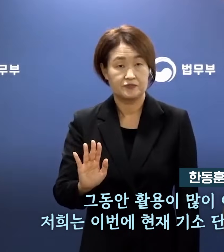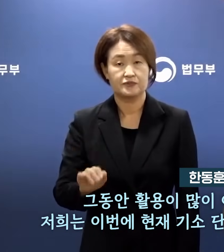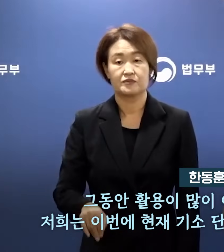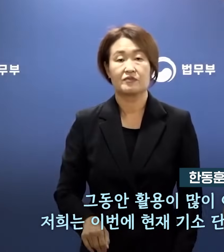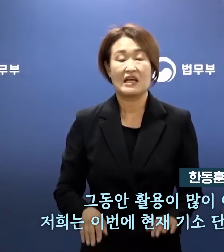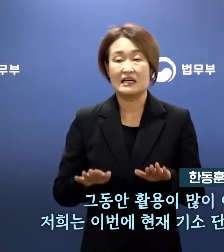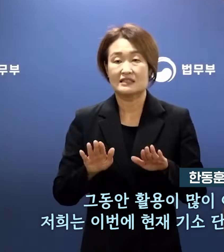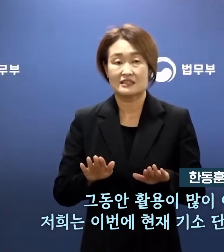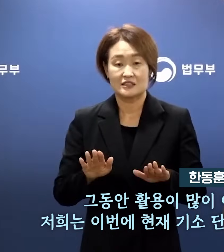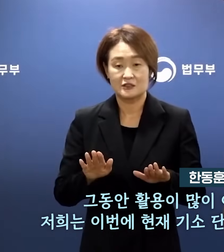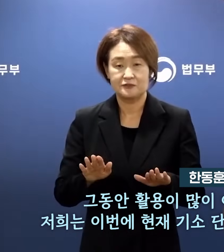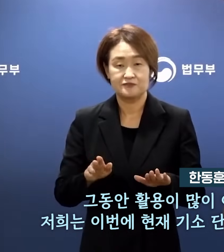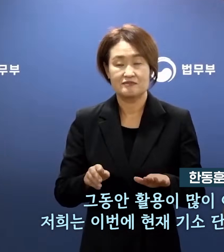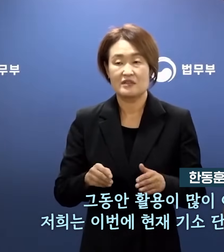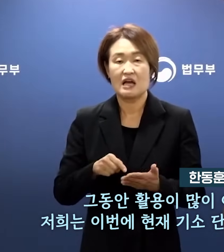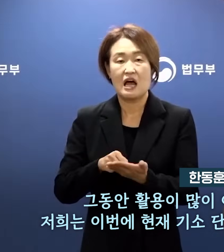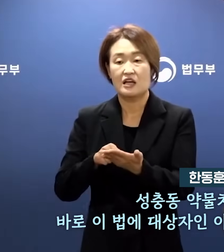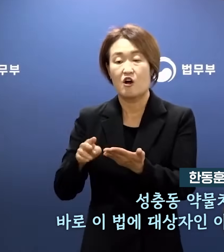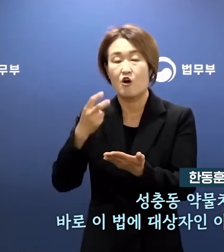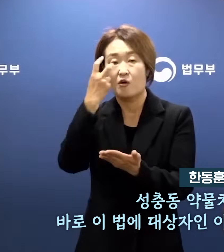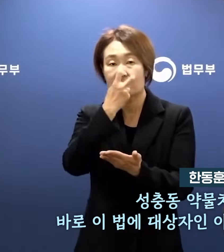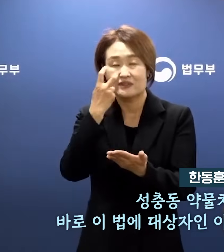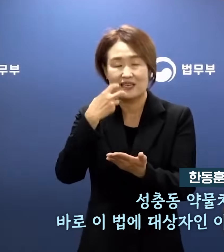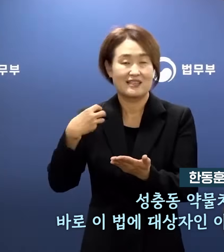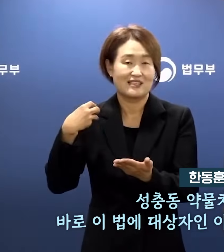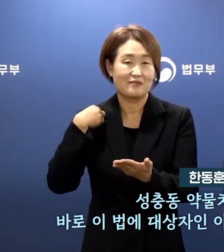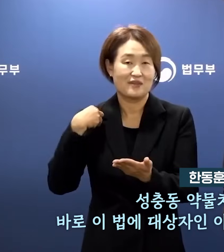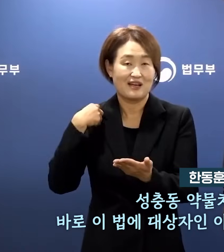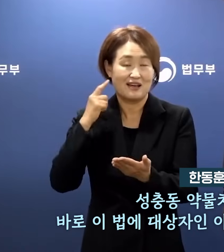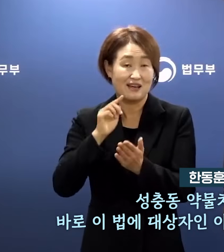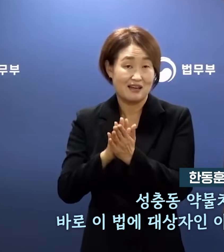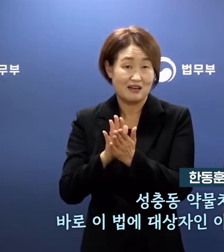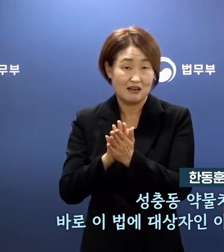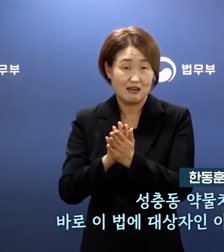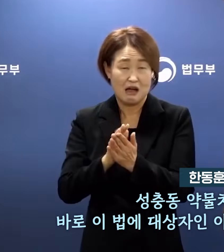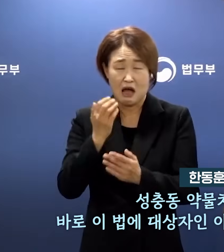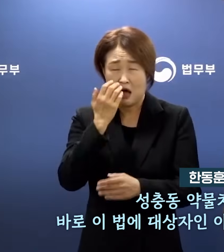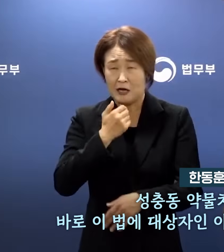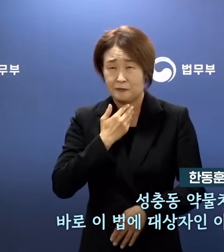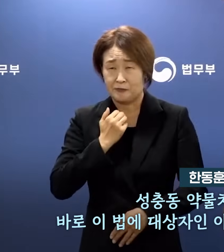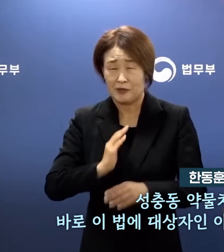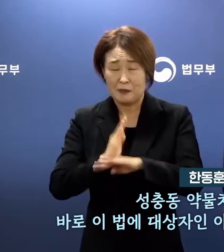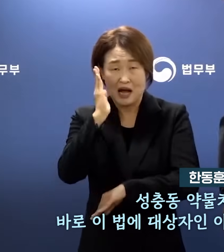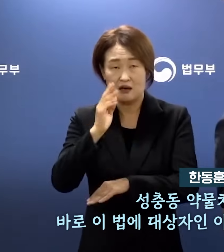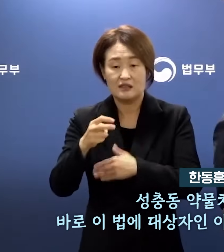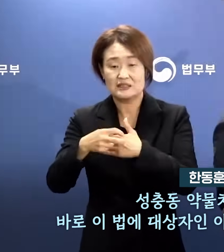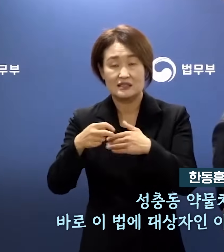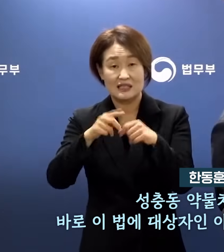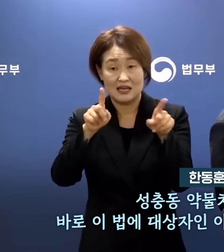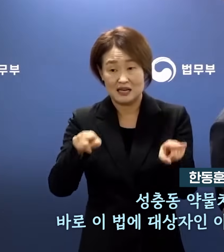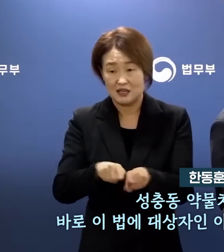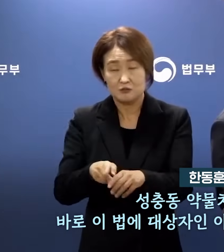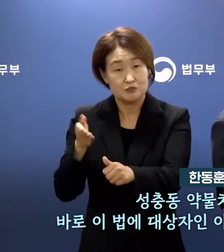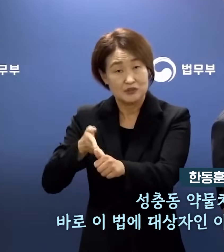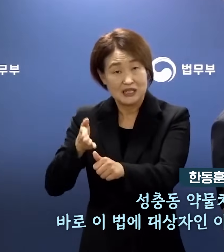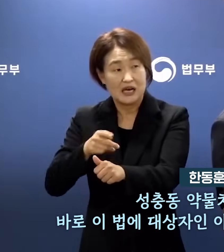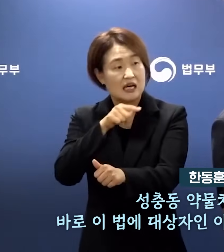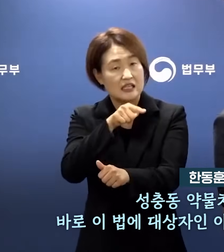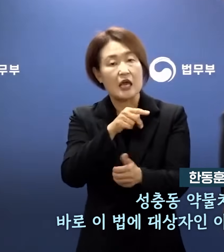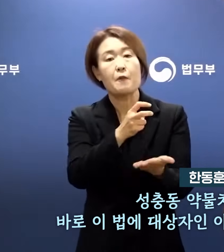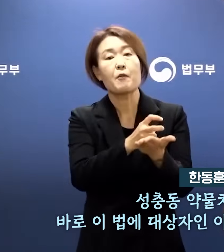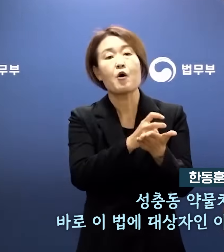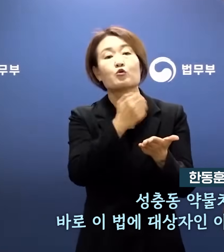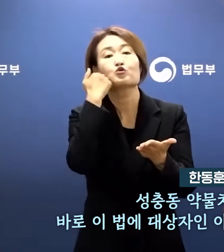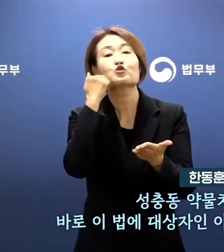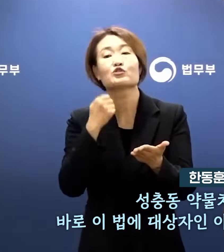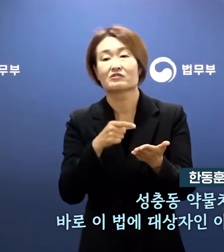현재 기소 단계에서 검사의 재량으로 되어 있는 성충동 약물 치료 진단과 청구를 바로 이 법의